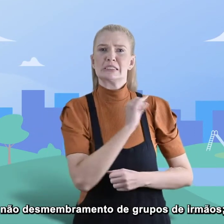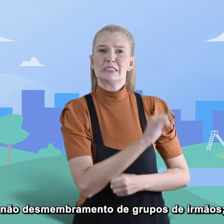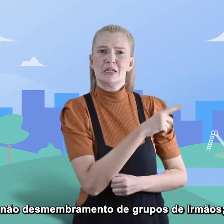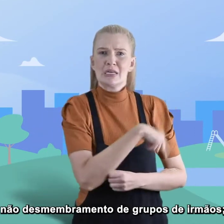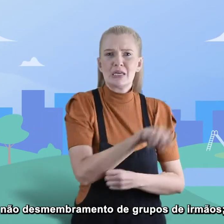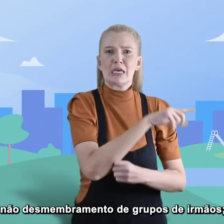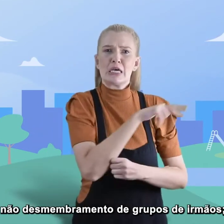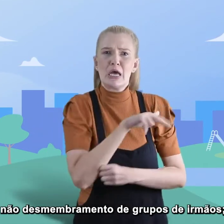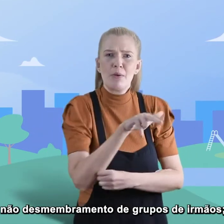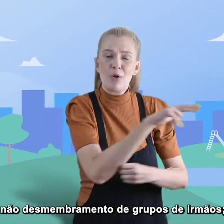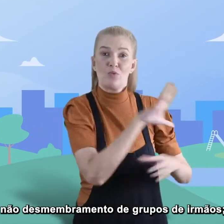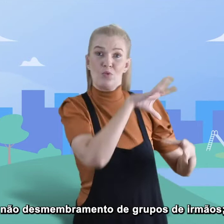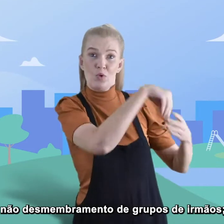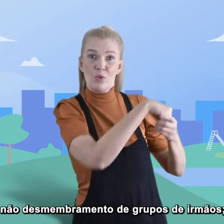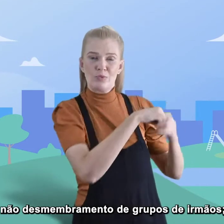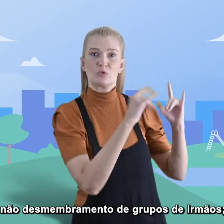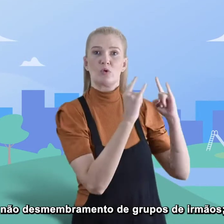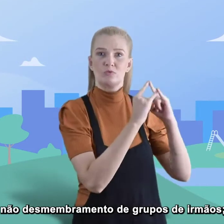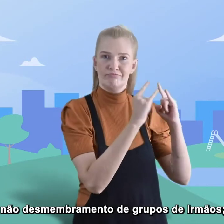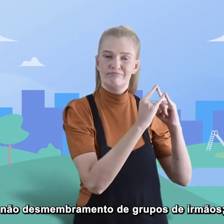Não desmembramento de grupos de irmãos.